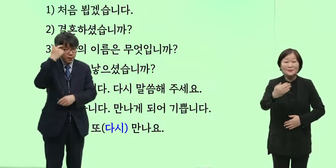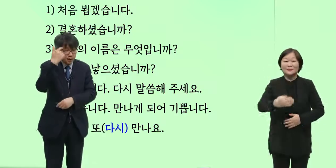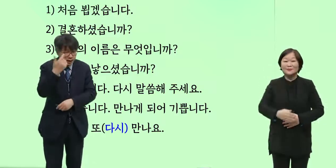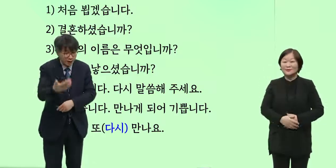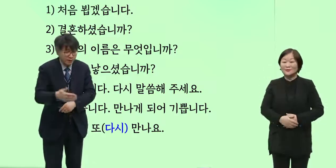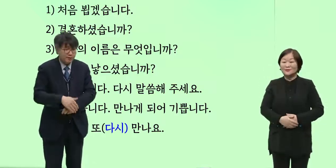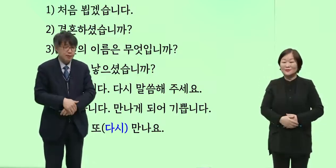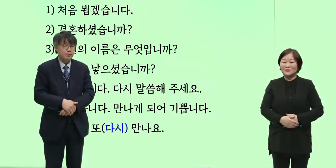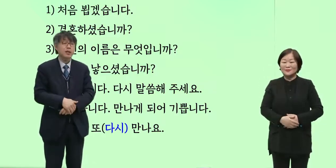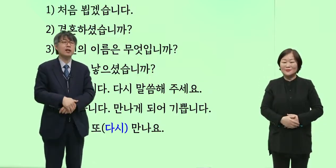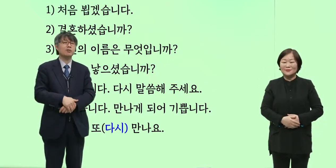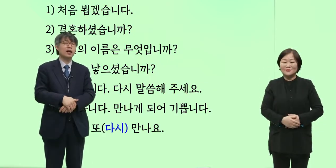나으셨습니까? 미안합니다.